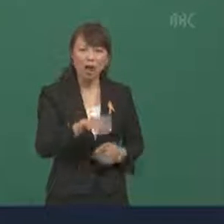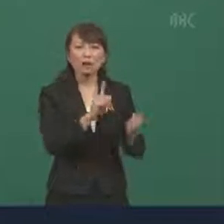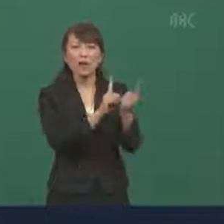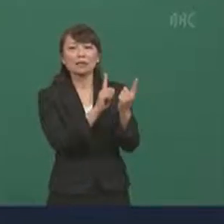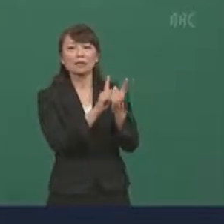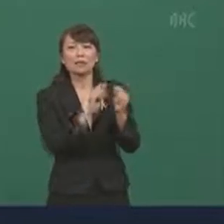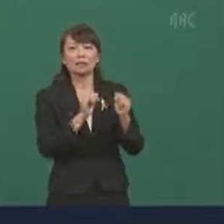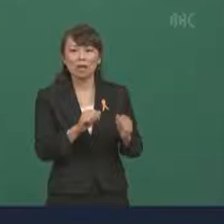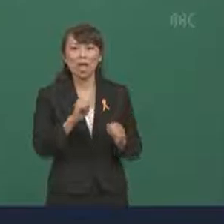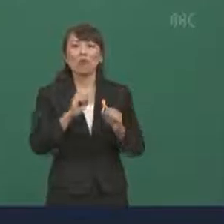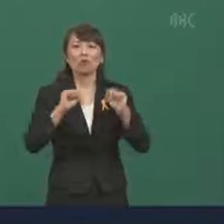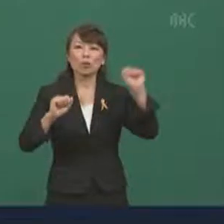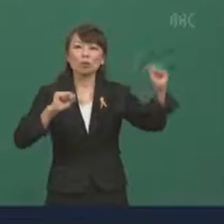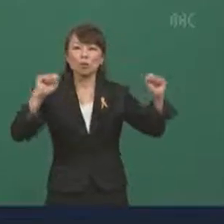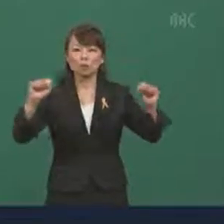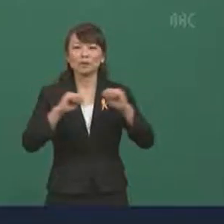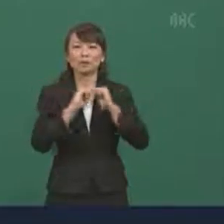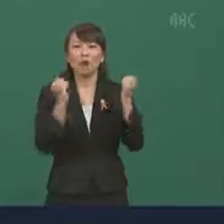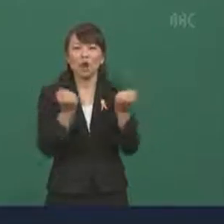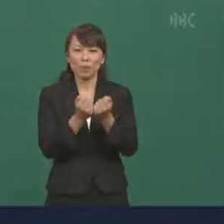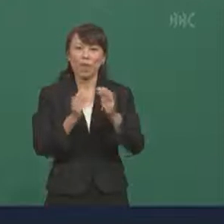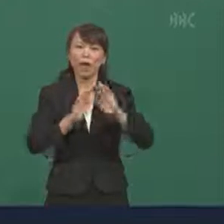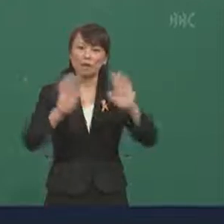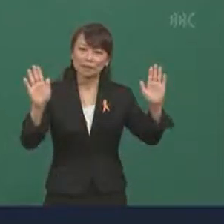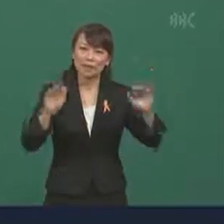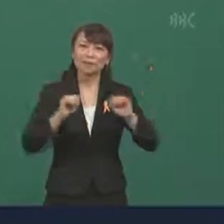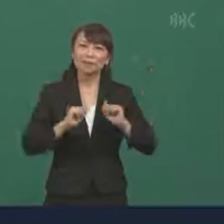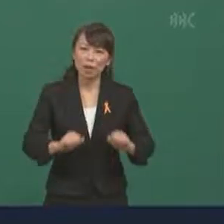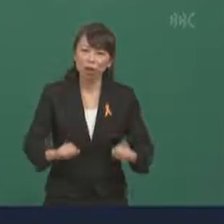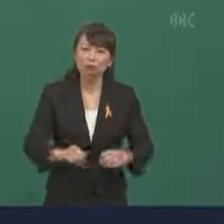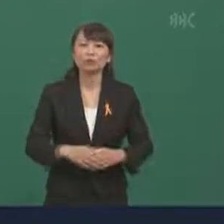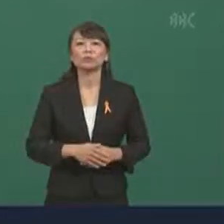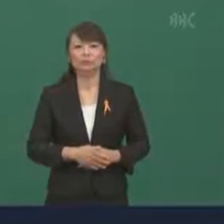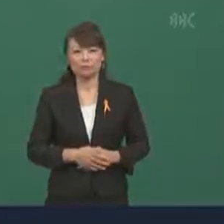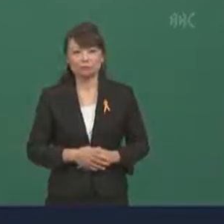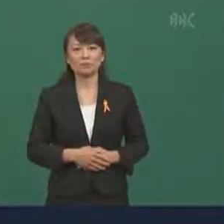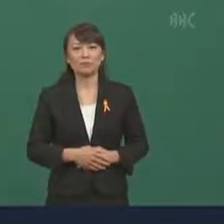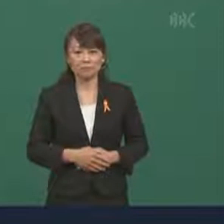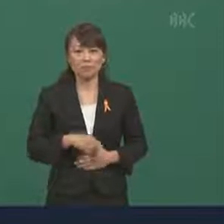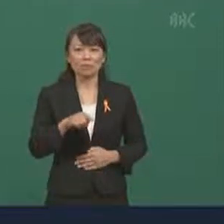このような方を対象としたのびのびサロンを開催します。